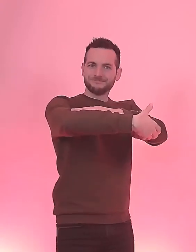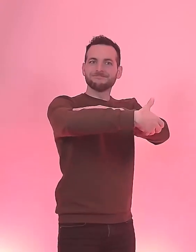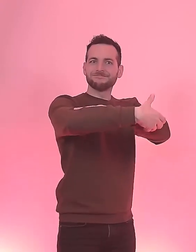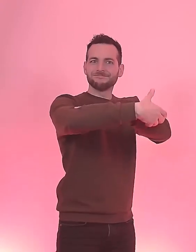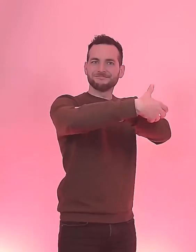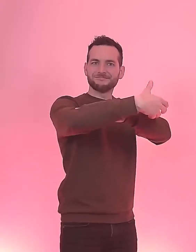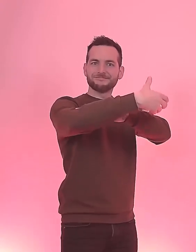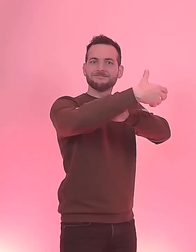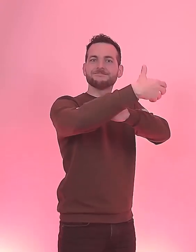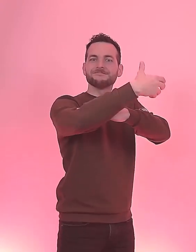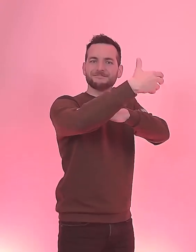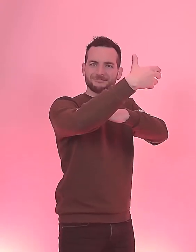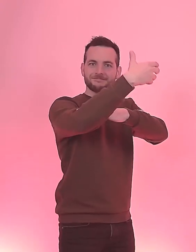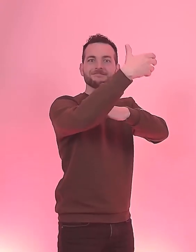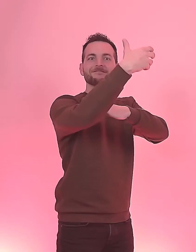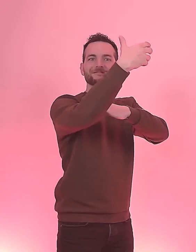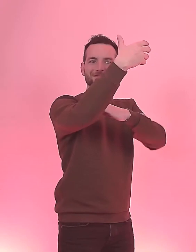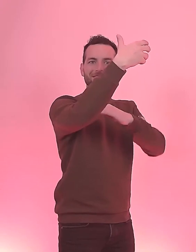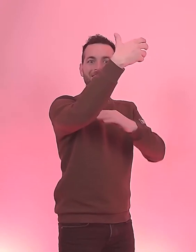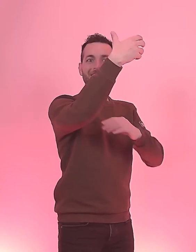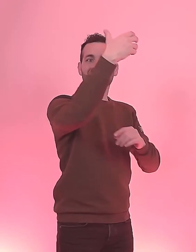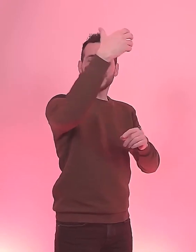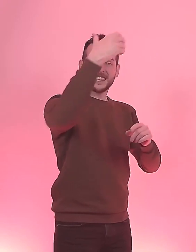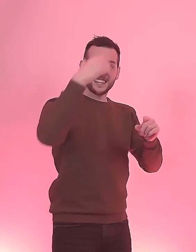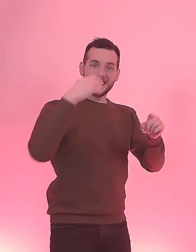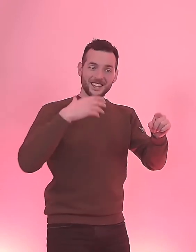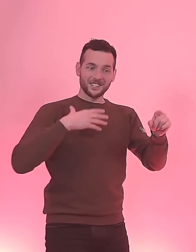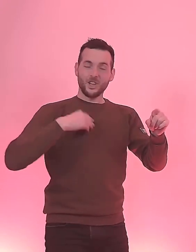het spreken zo